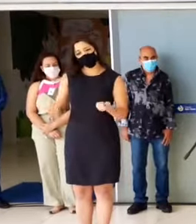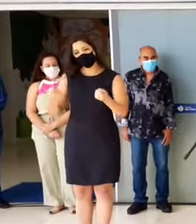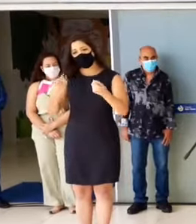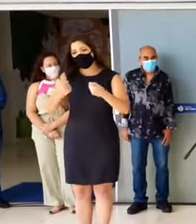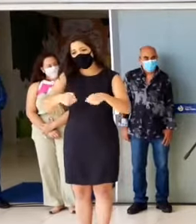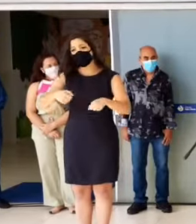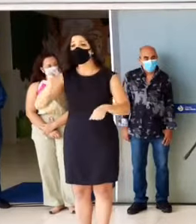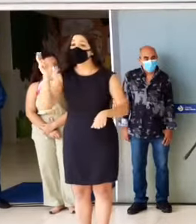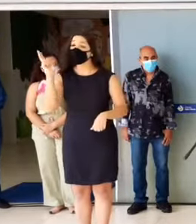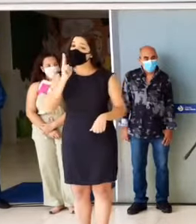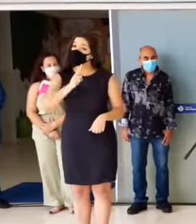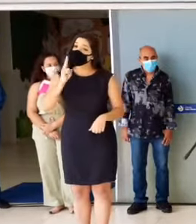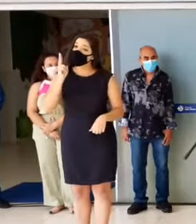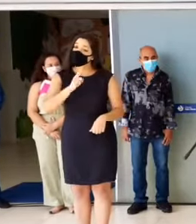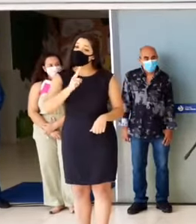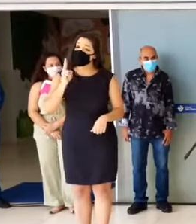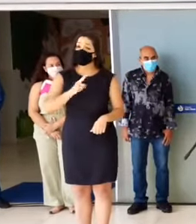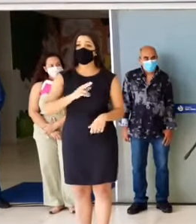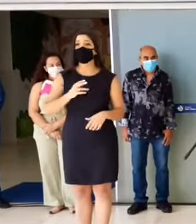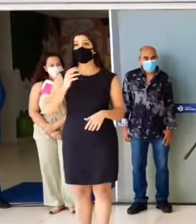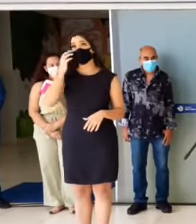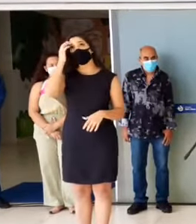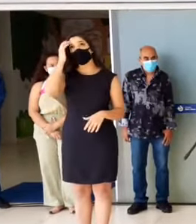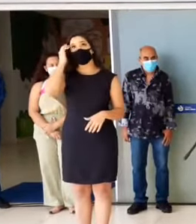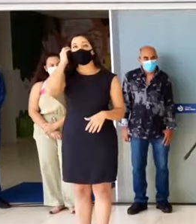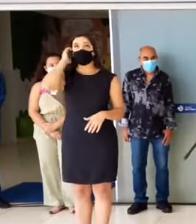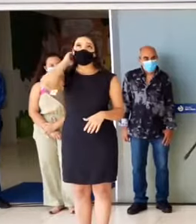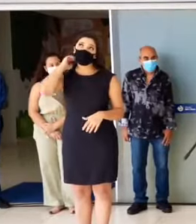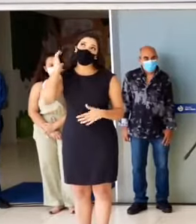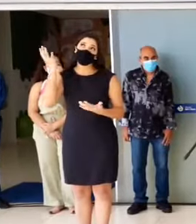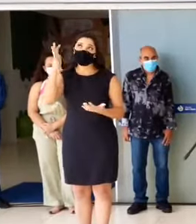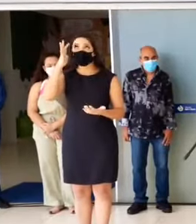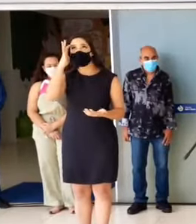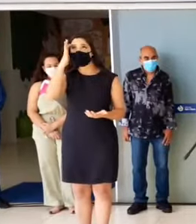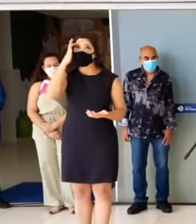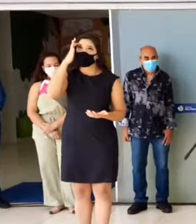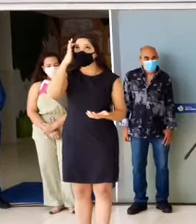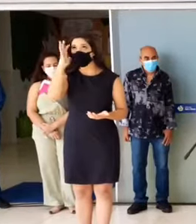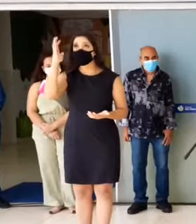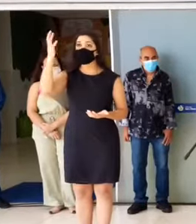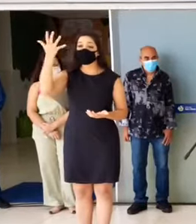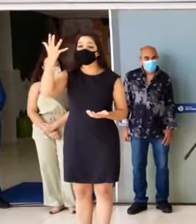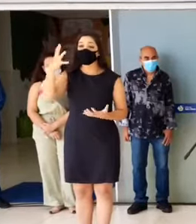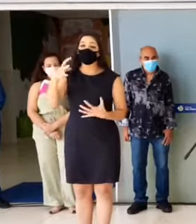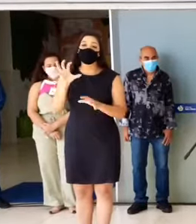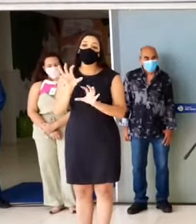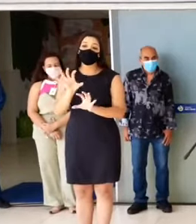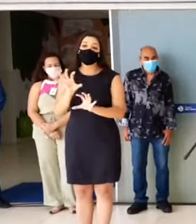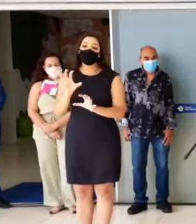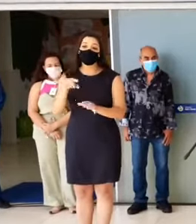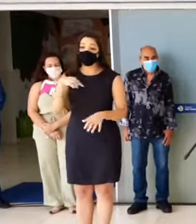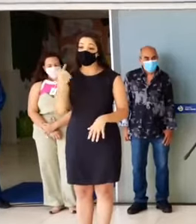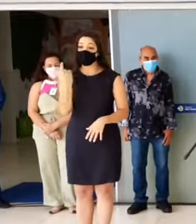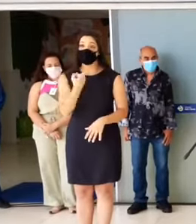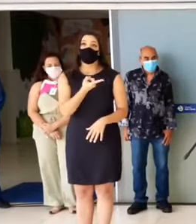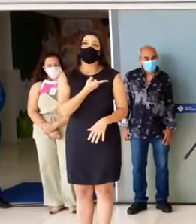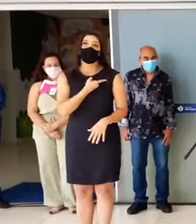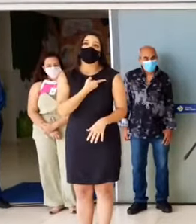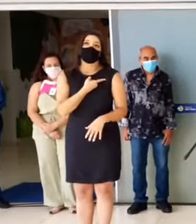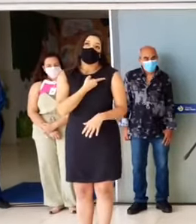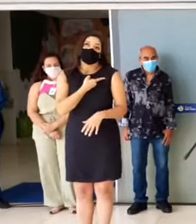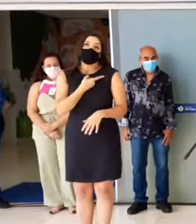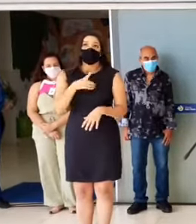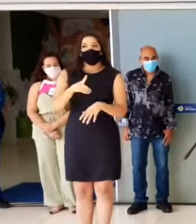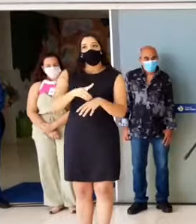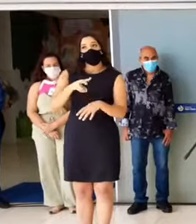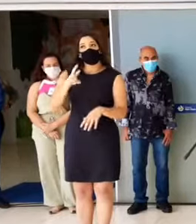necessidade urgente de encontrar meios de todos nós, como o